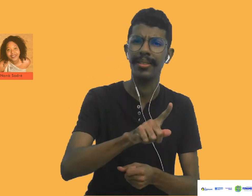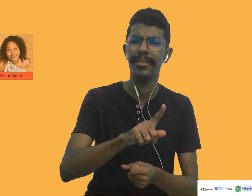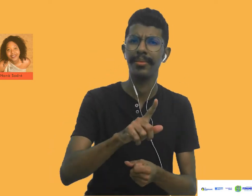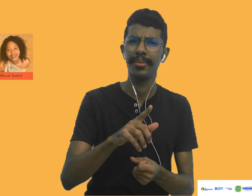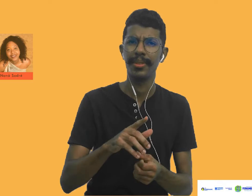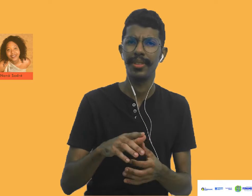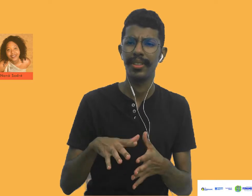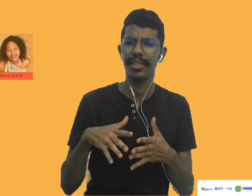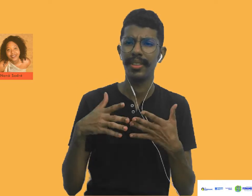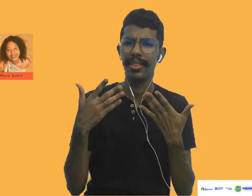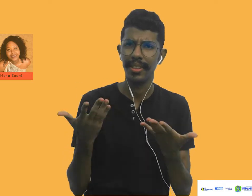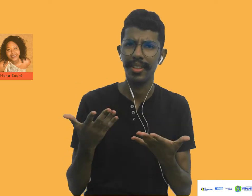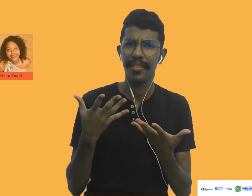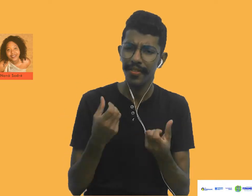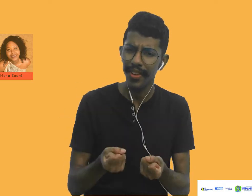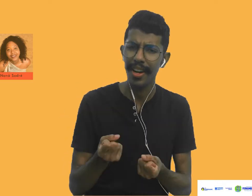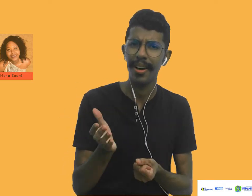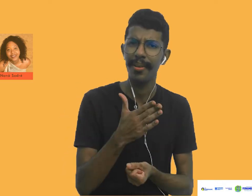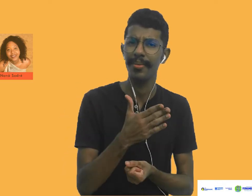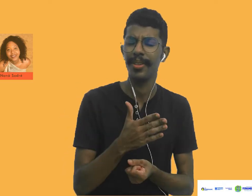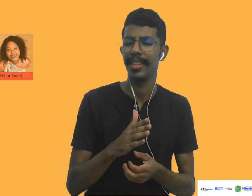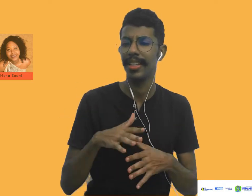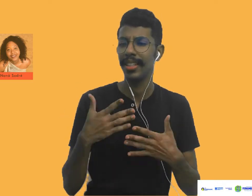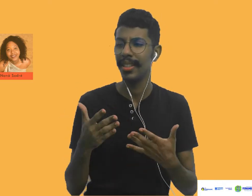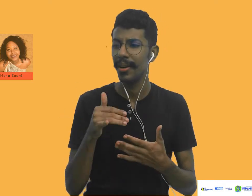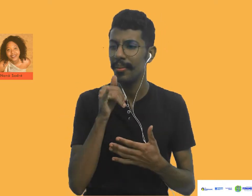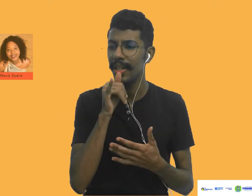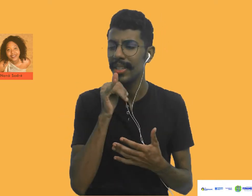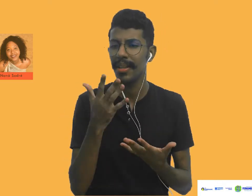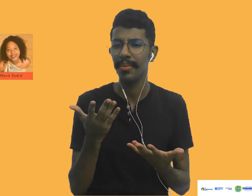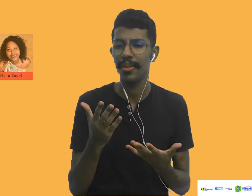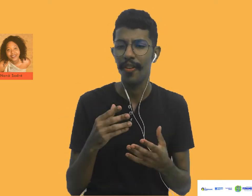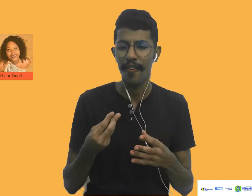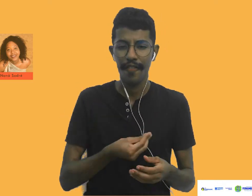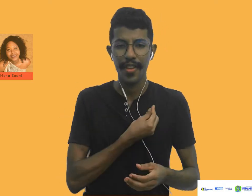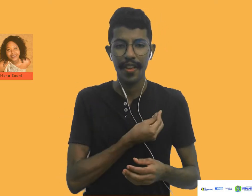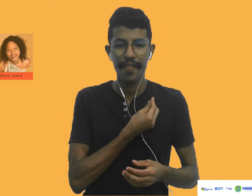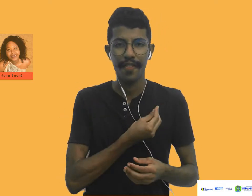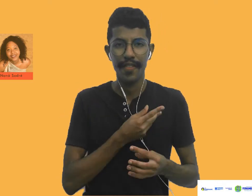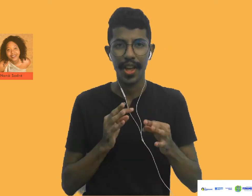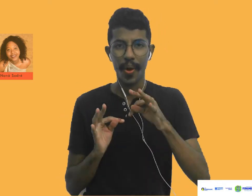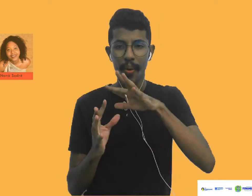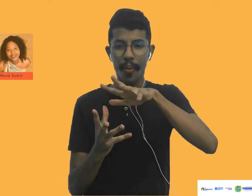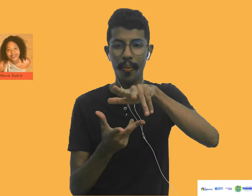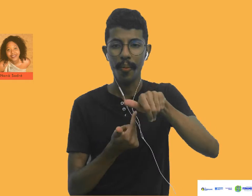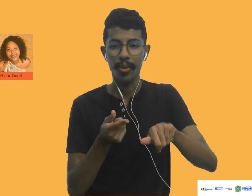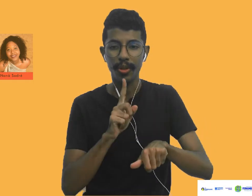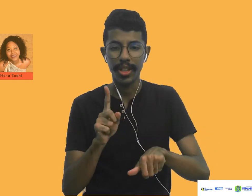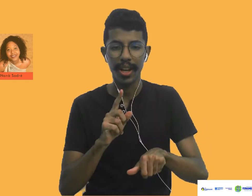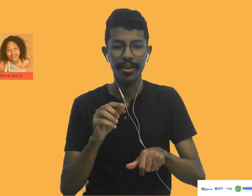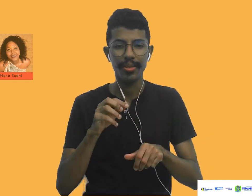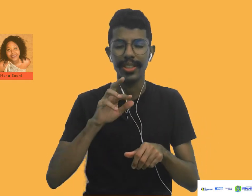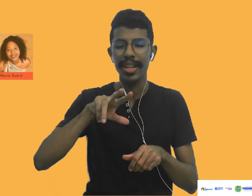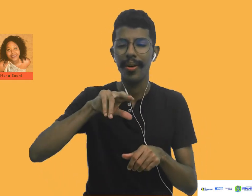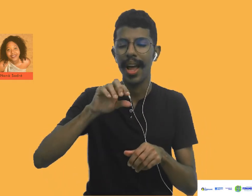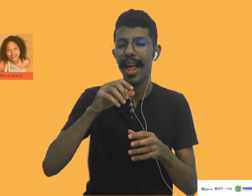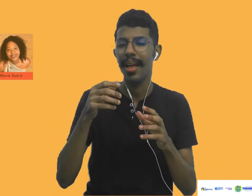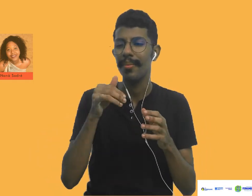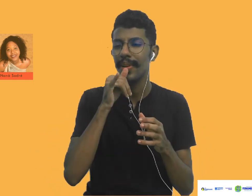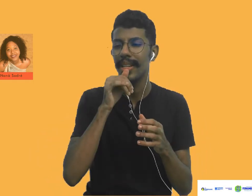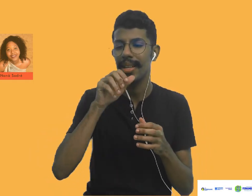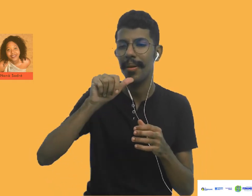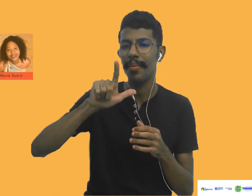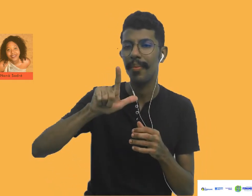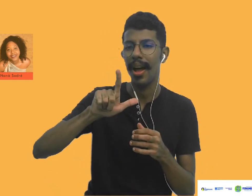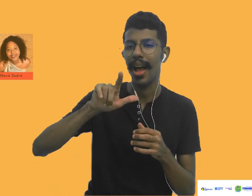de si, né? E o não viver esse mundo tem isso. O não viver esse mundo não tem nada a ver com alienação, não tem nada a ver com